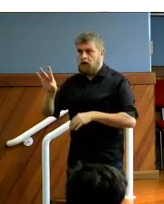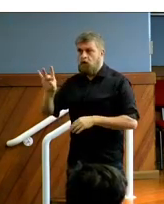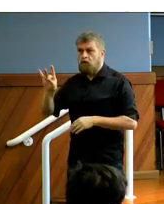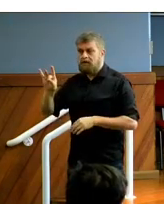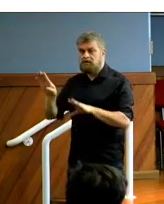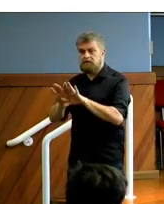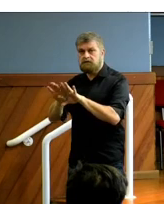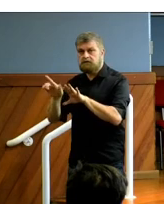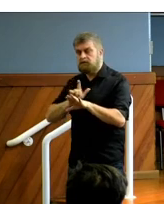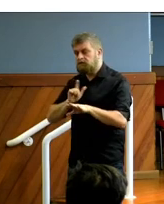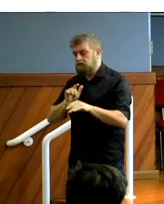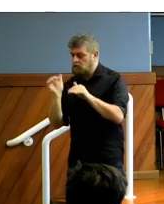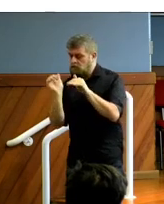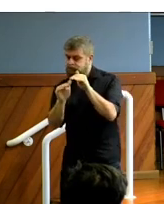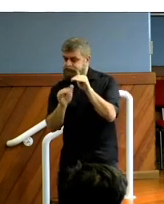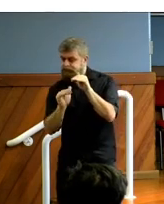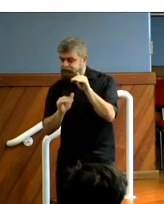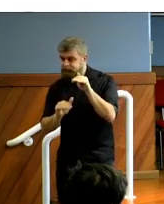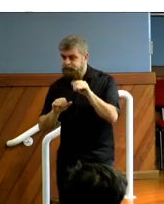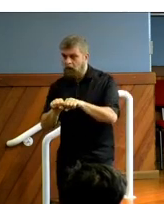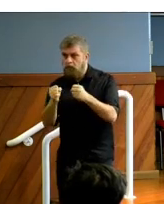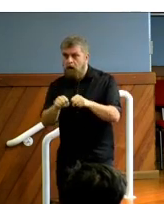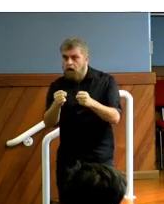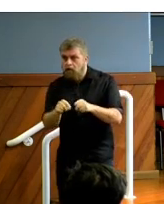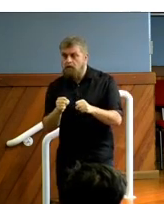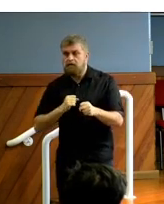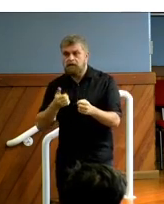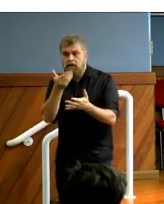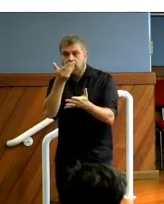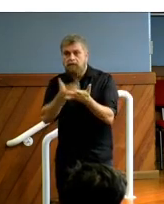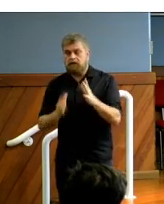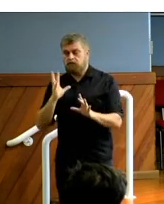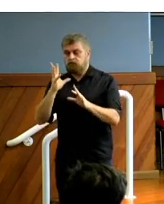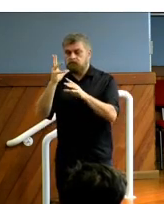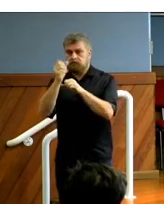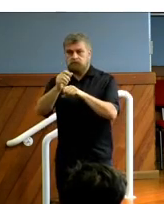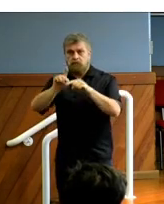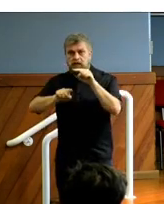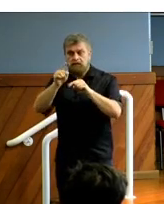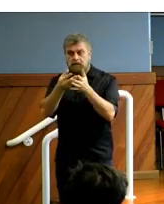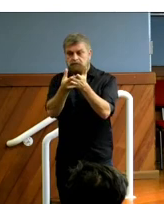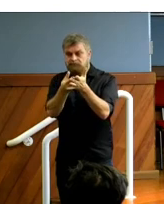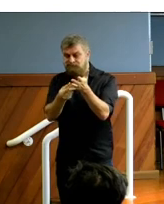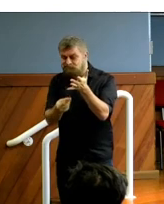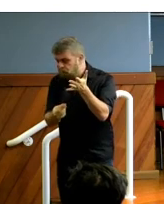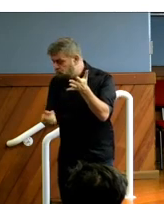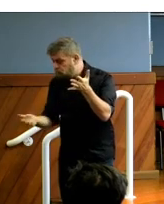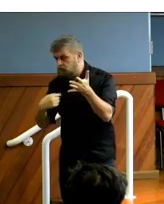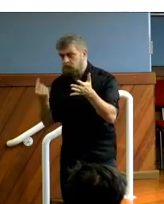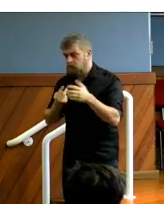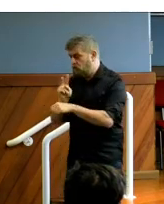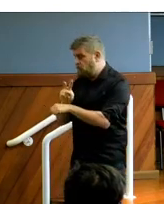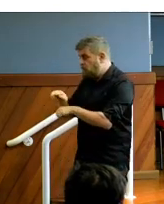outras questões de acondicionamento, eu posso levar a ter uma perda completa do material, se eu não cuidar, por exemplo, dos